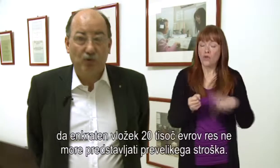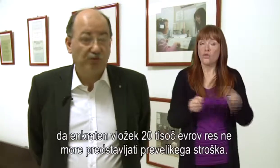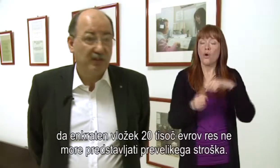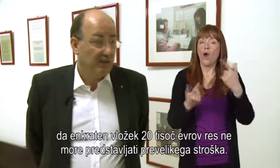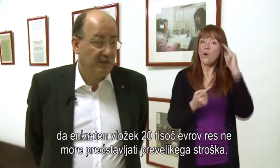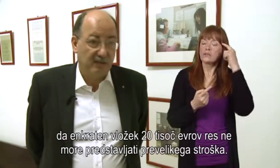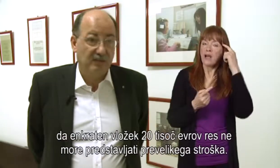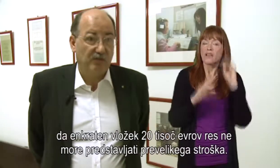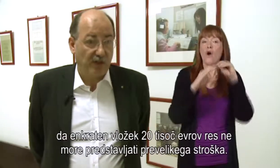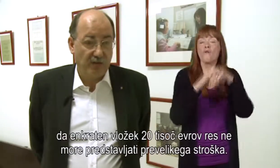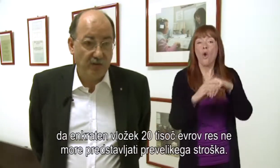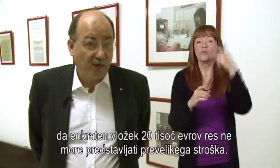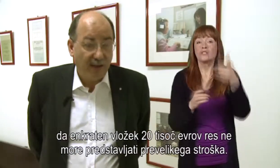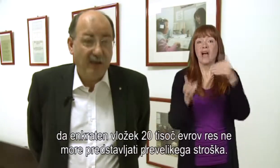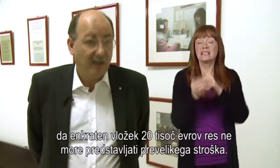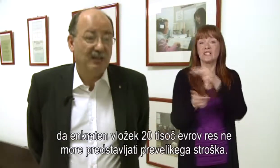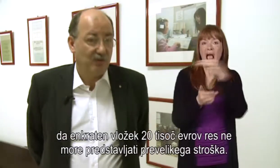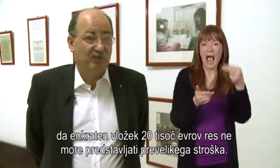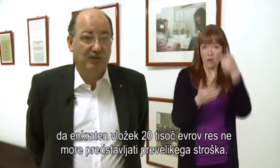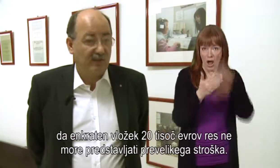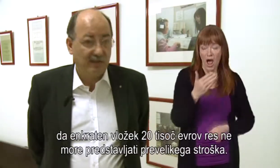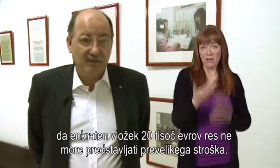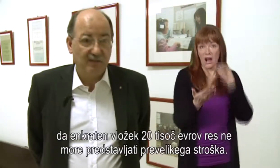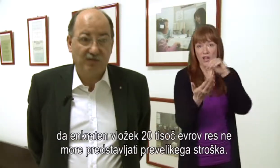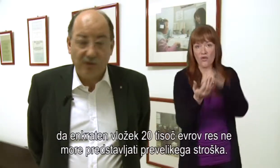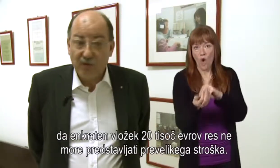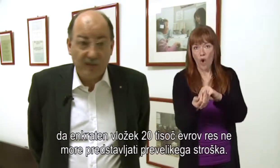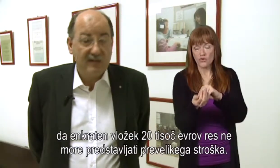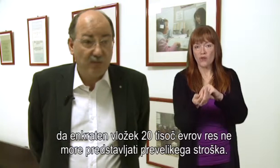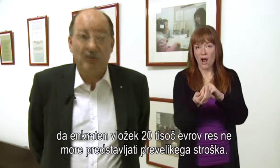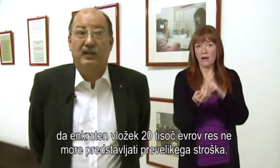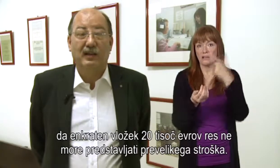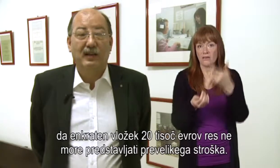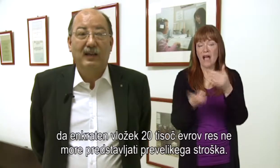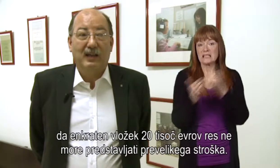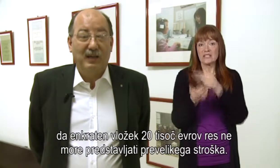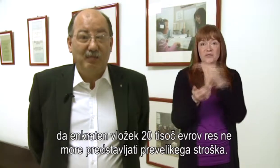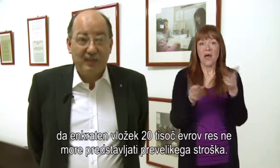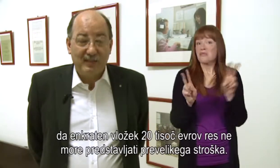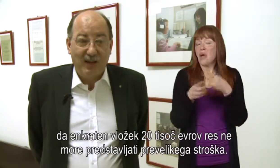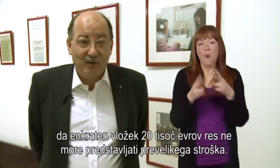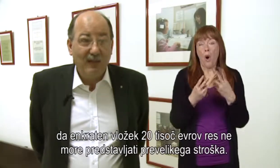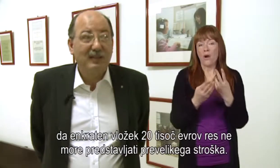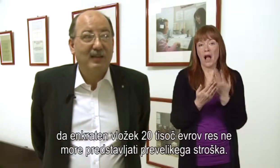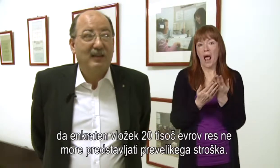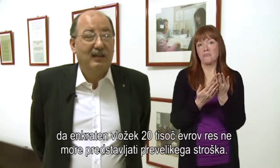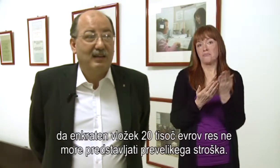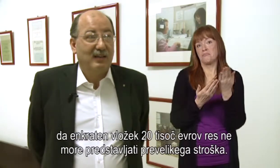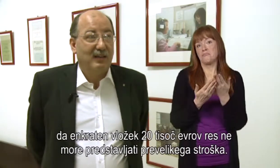da vložek 20 000 evrov, enkratni vložek 20 000 evrov res ne more